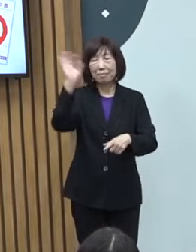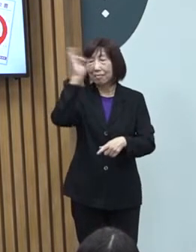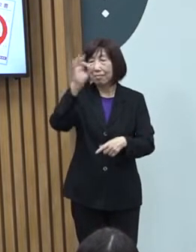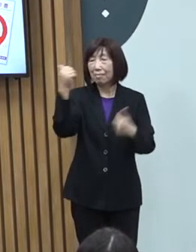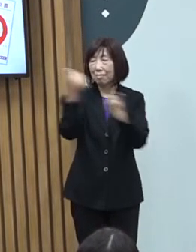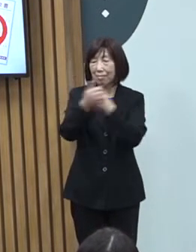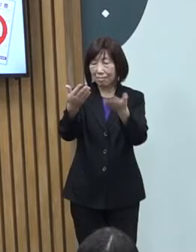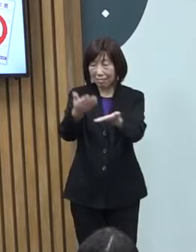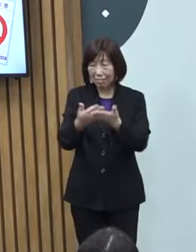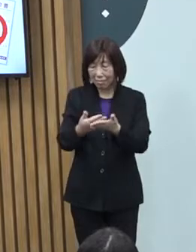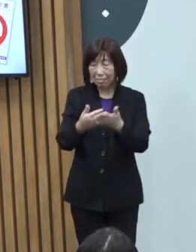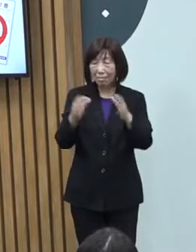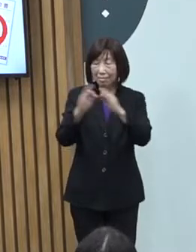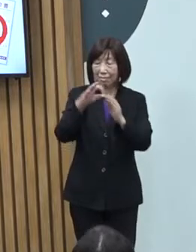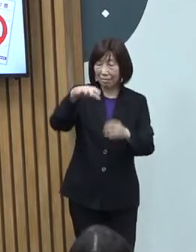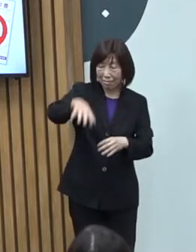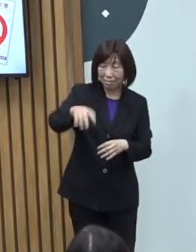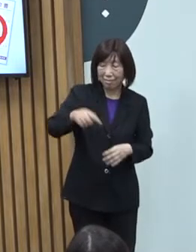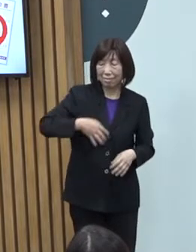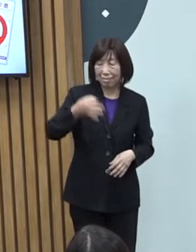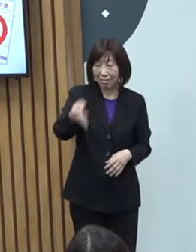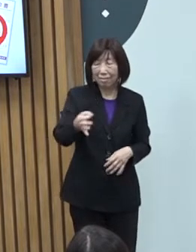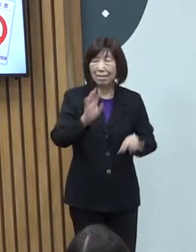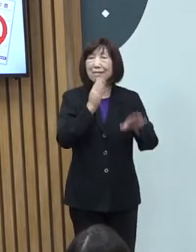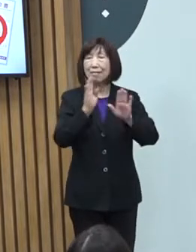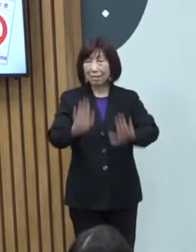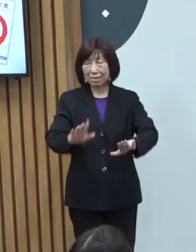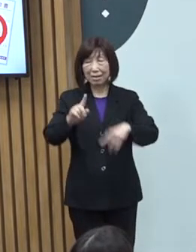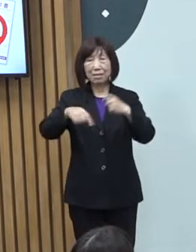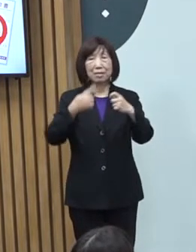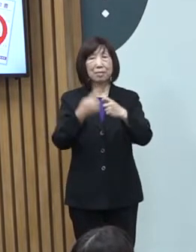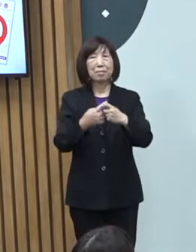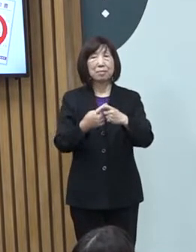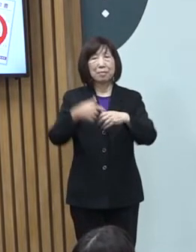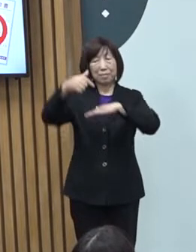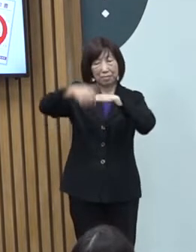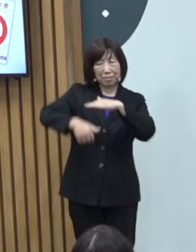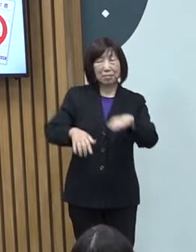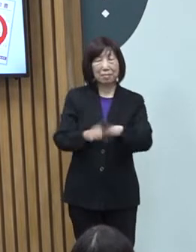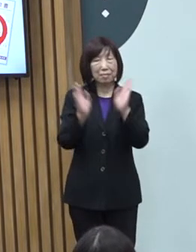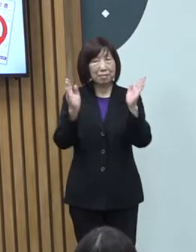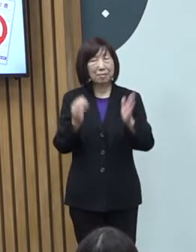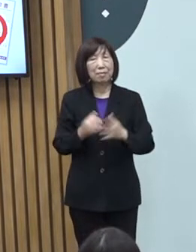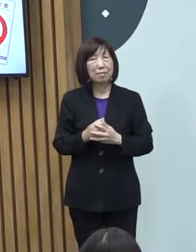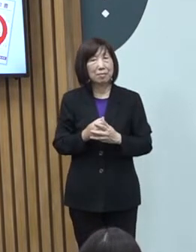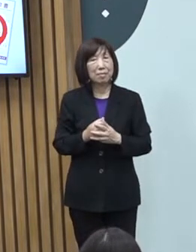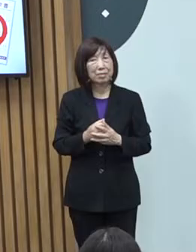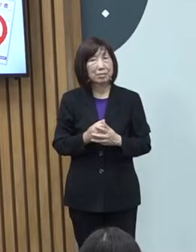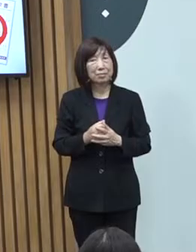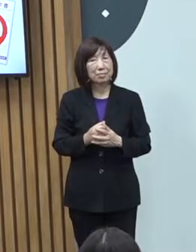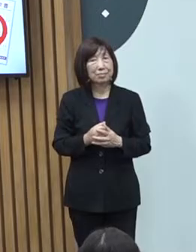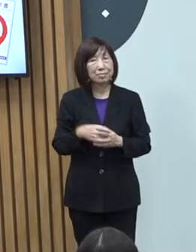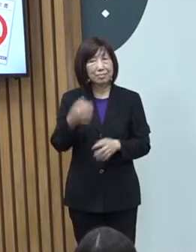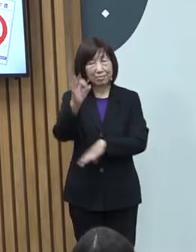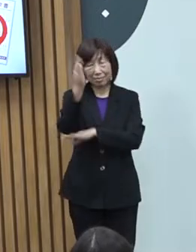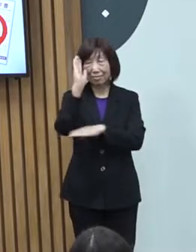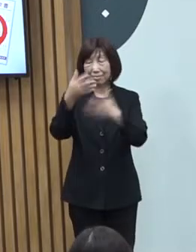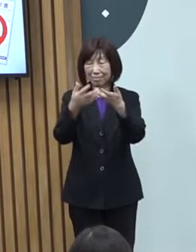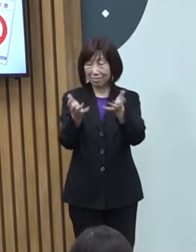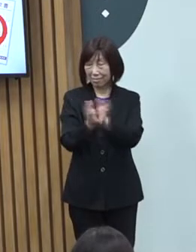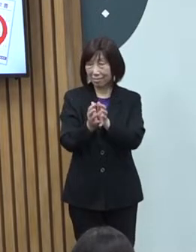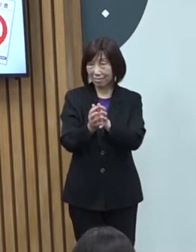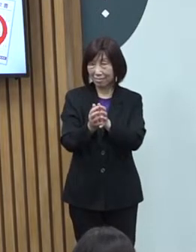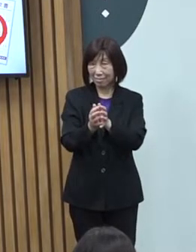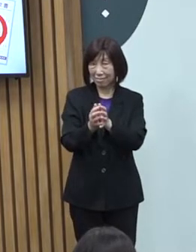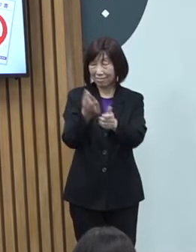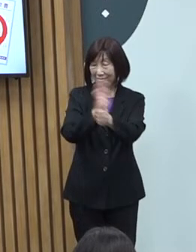金融机构去缴税。那从这一次的牌照税下期的开征这个开始呢，我们财政部又提供了一